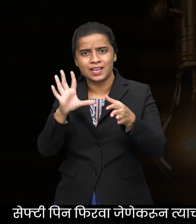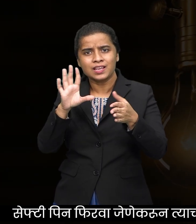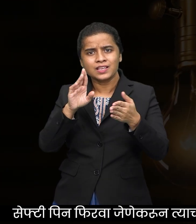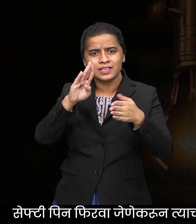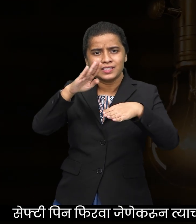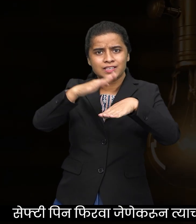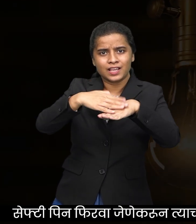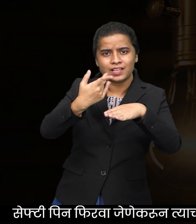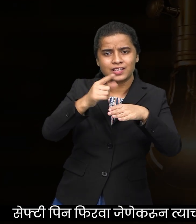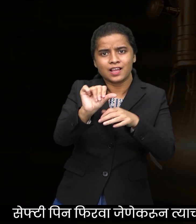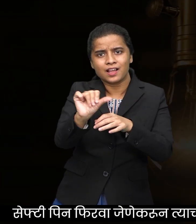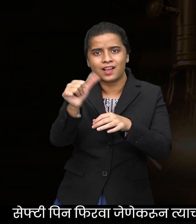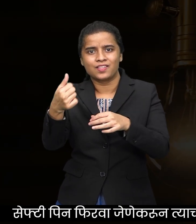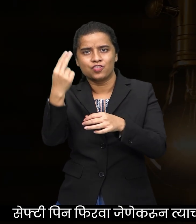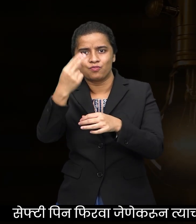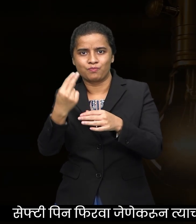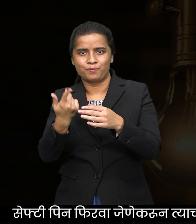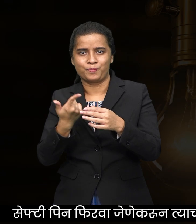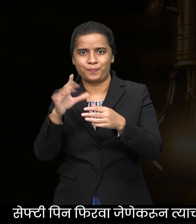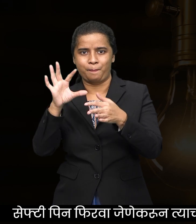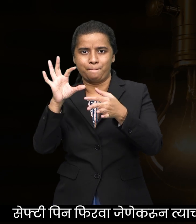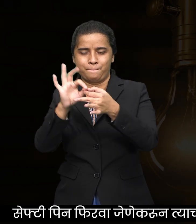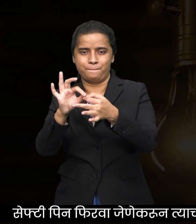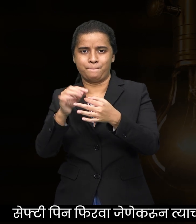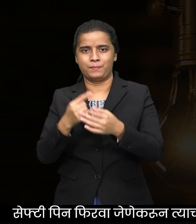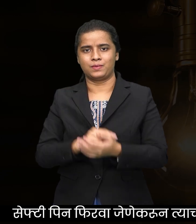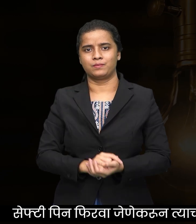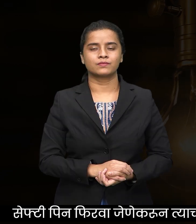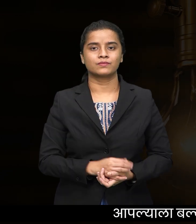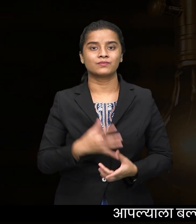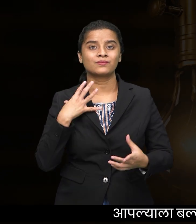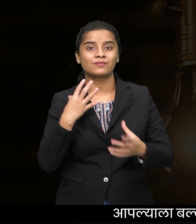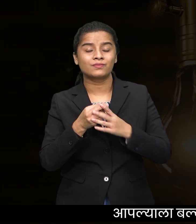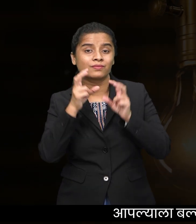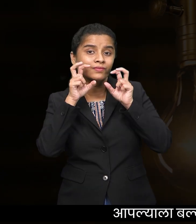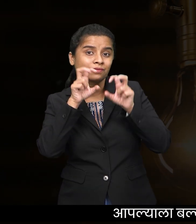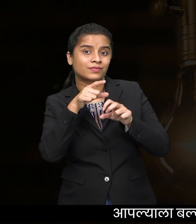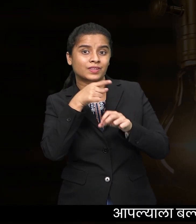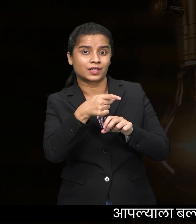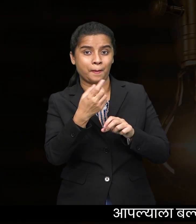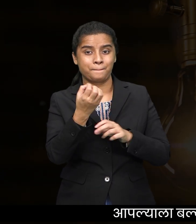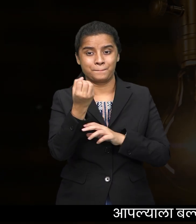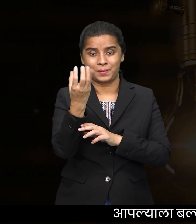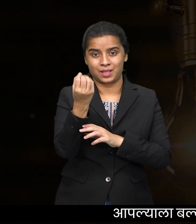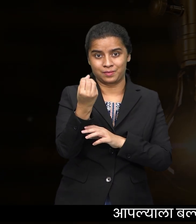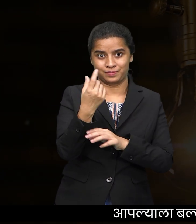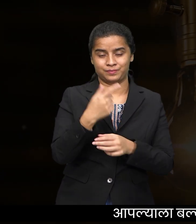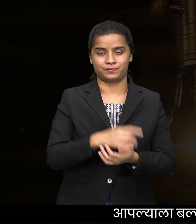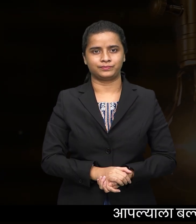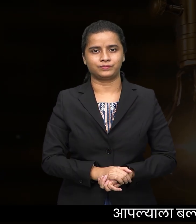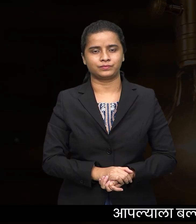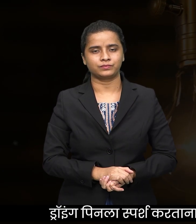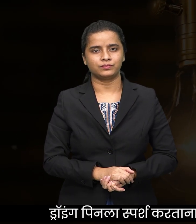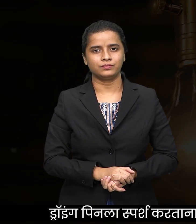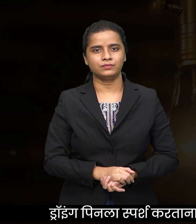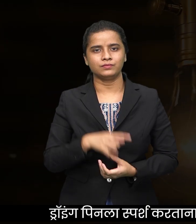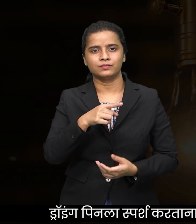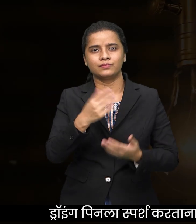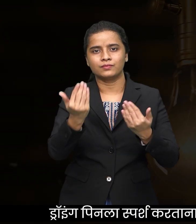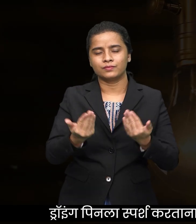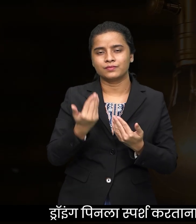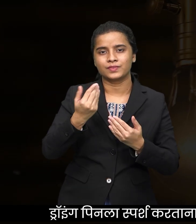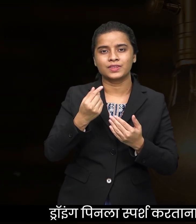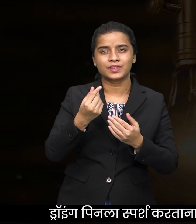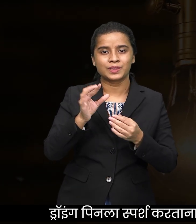पिनला स्पर्श करेल. आपल्याला बल्ब चमकताना दिसून येईल. ड्रॉइंग